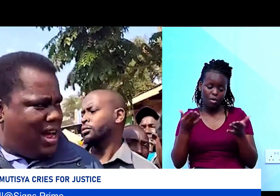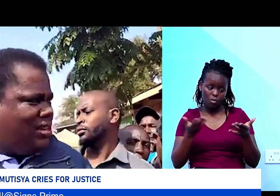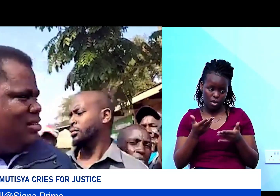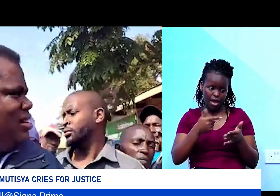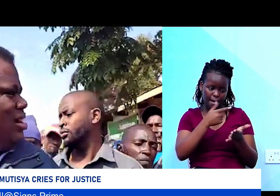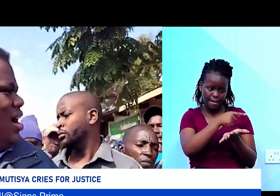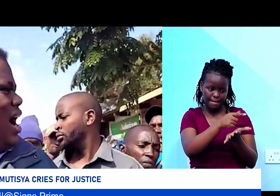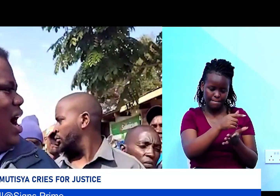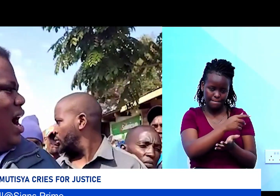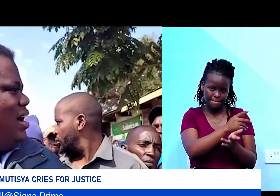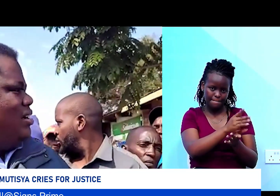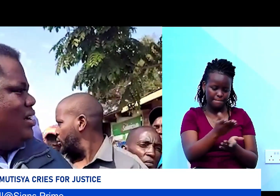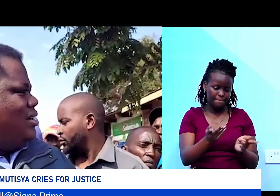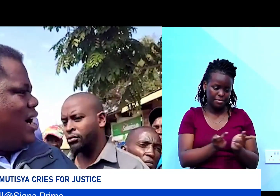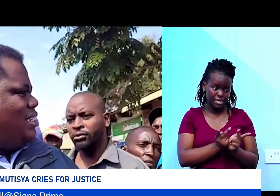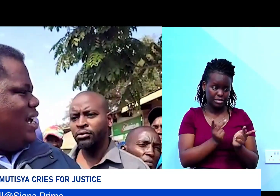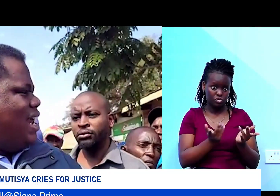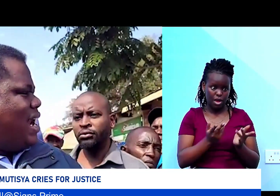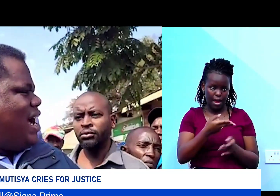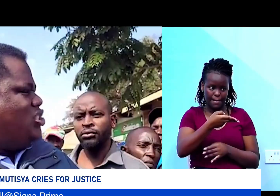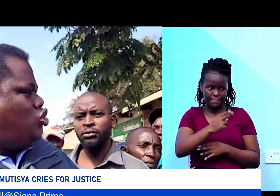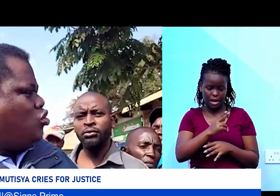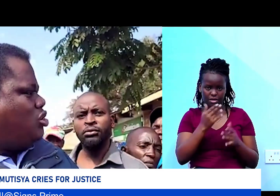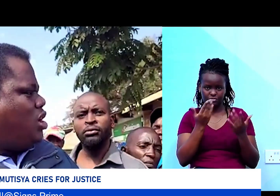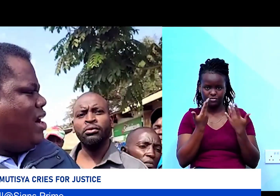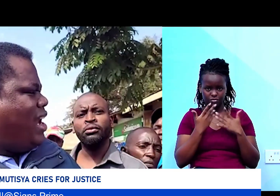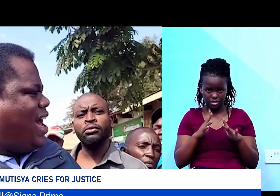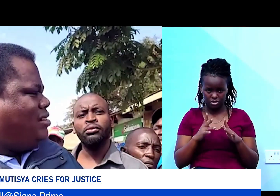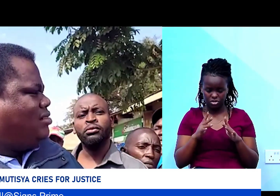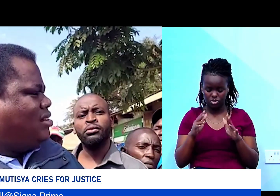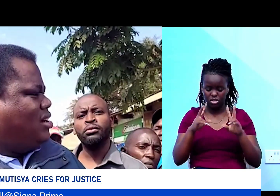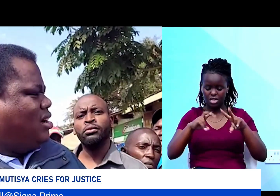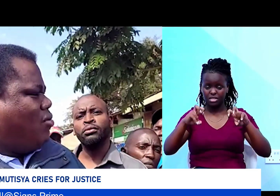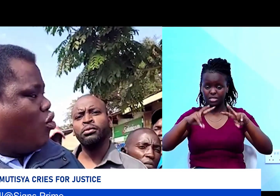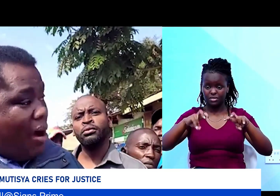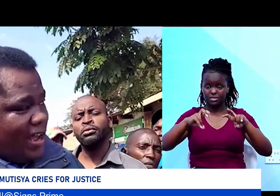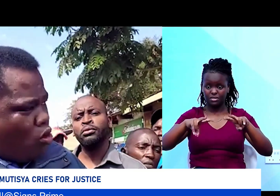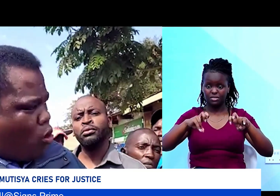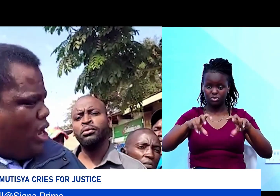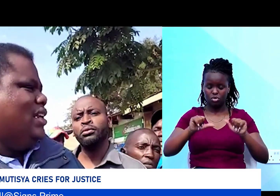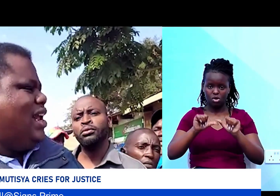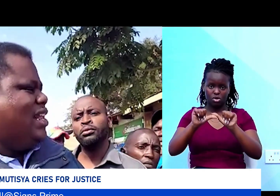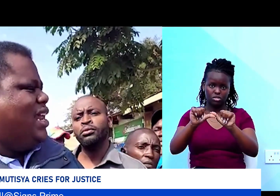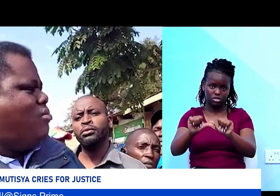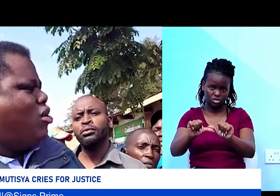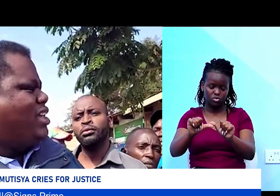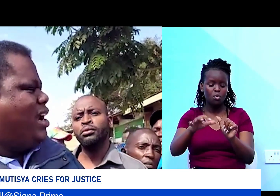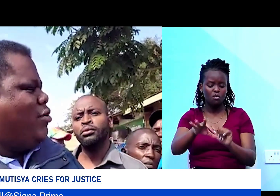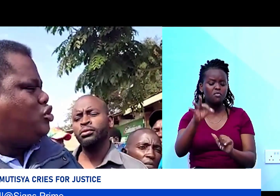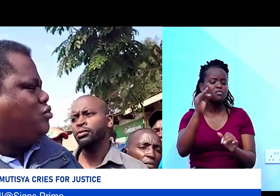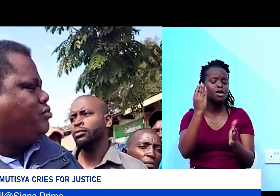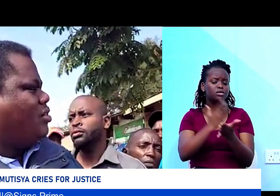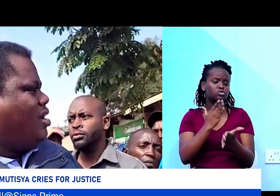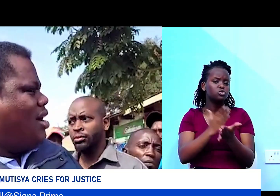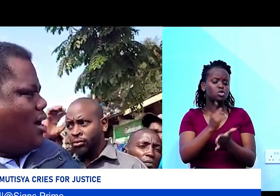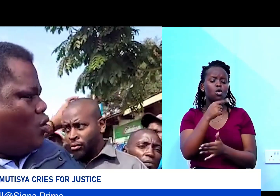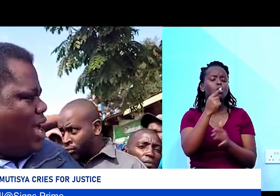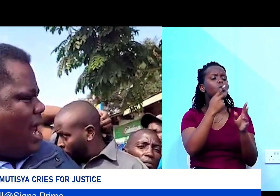ninaomba katika ile harakati ya uchunguzi unaoendelea wakubaini ukweli nani aliyemuua kijana wetu. Ukiangalia